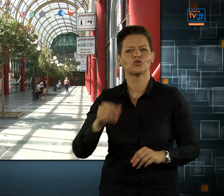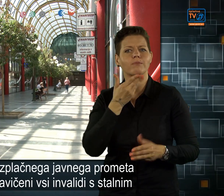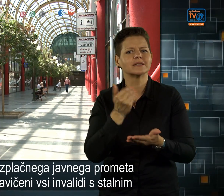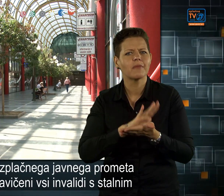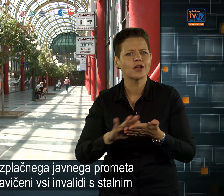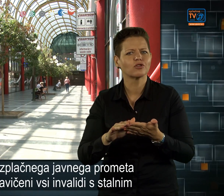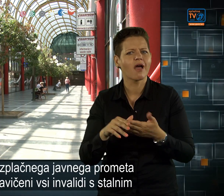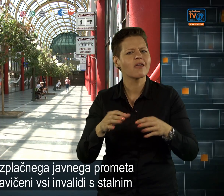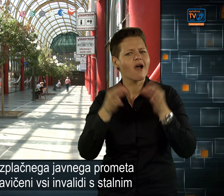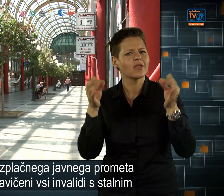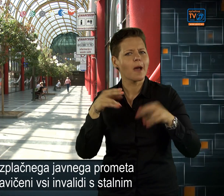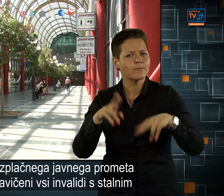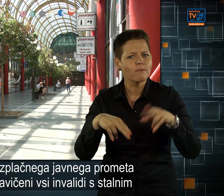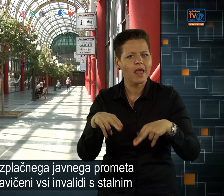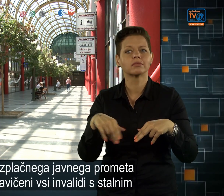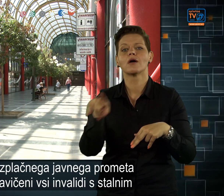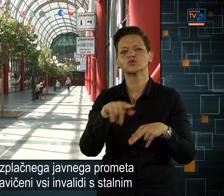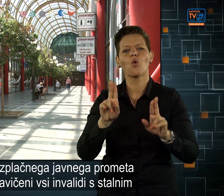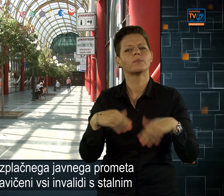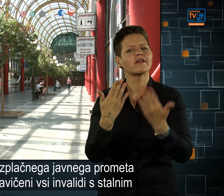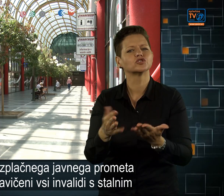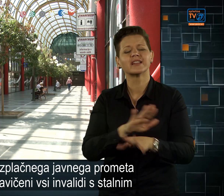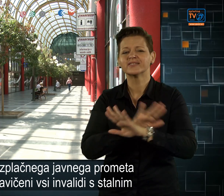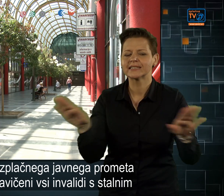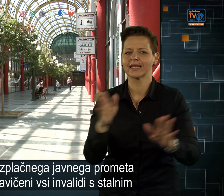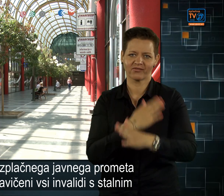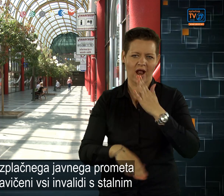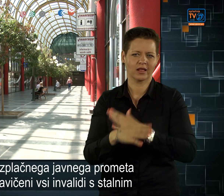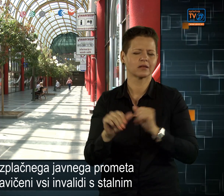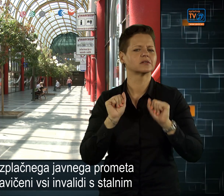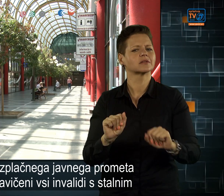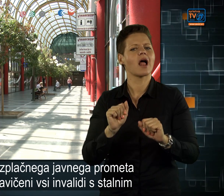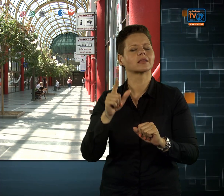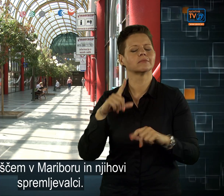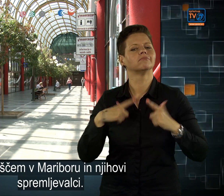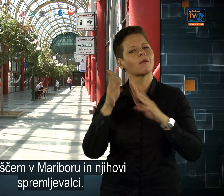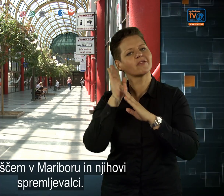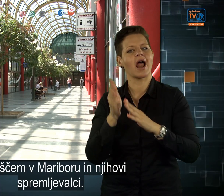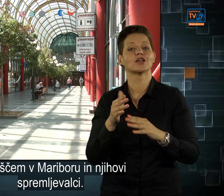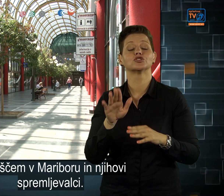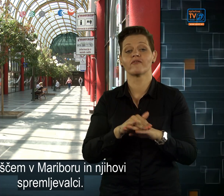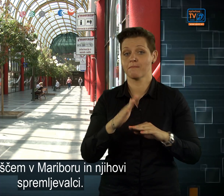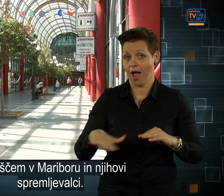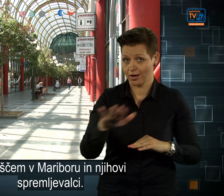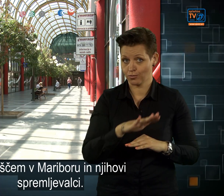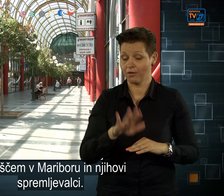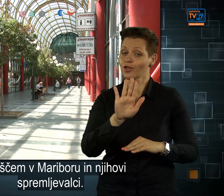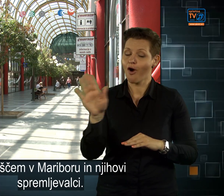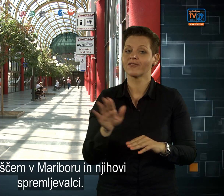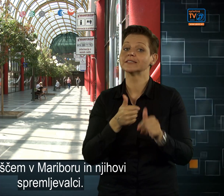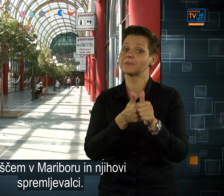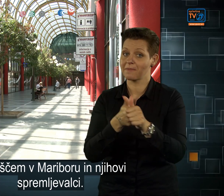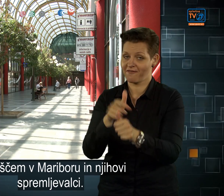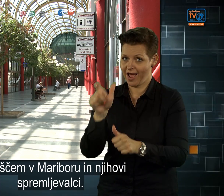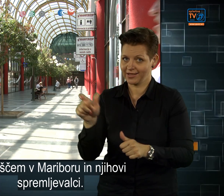Do brezplačnega javnega prometa so upravičeni vsi invalidi s stalnim bivališčem v Mariboru in njihovi spremljevalci.